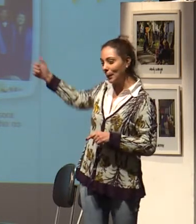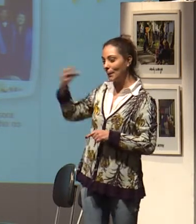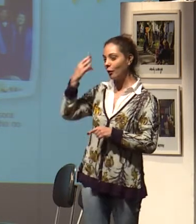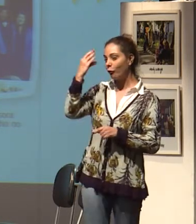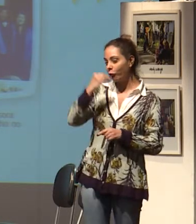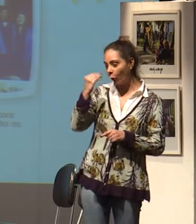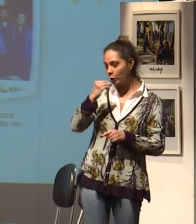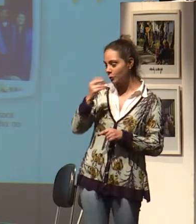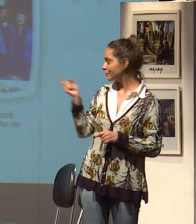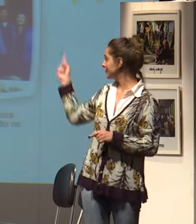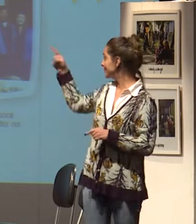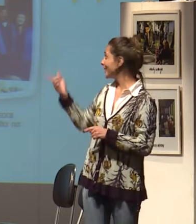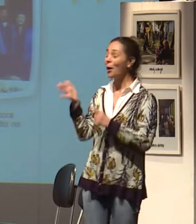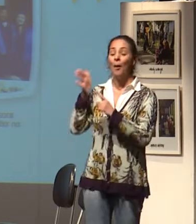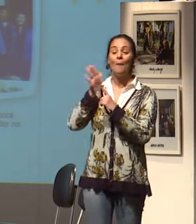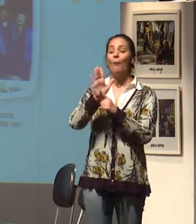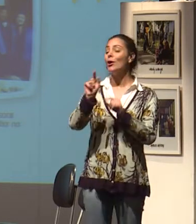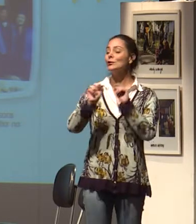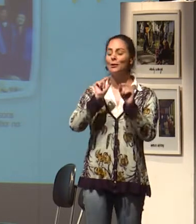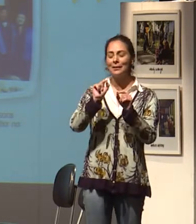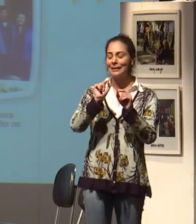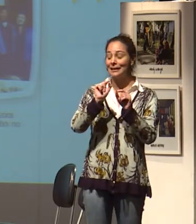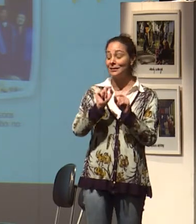casa. Essa primeira foto